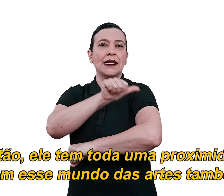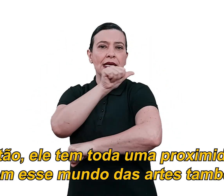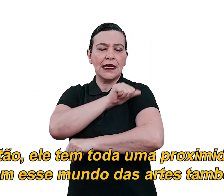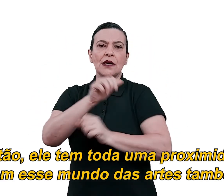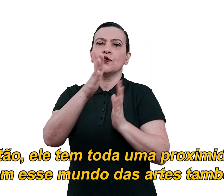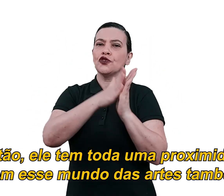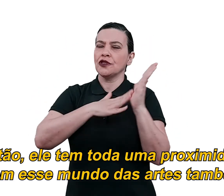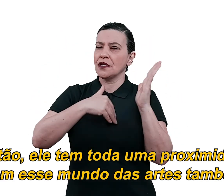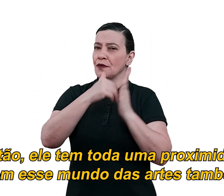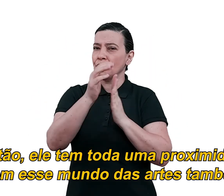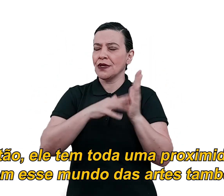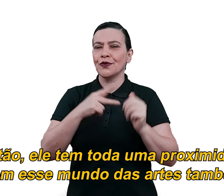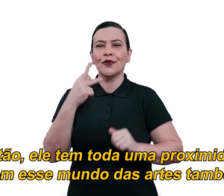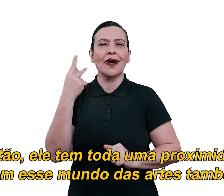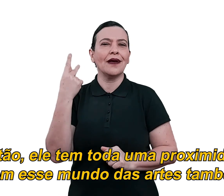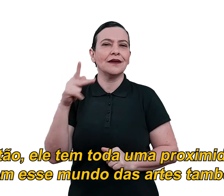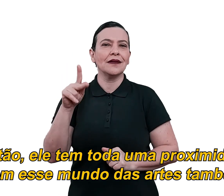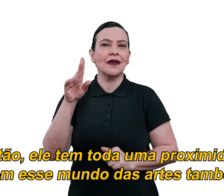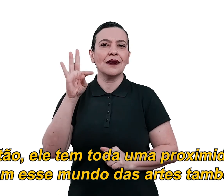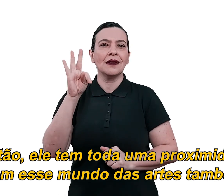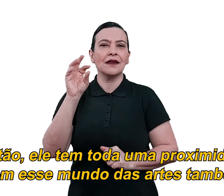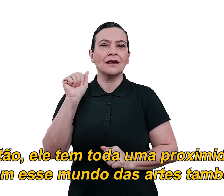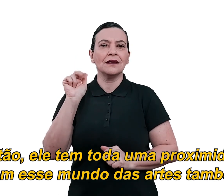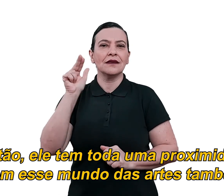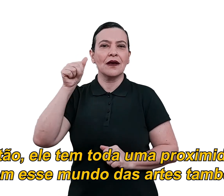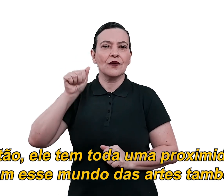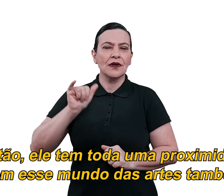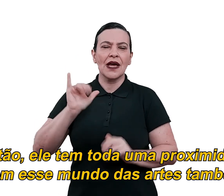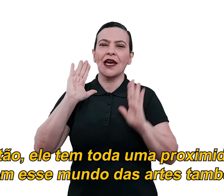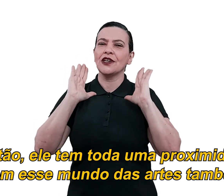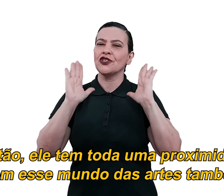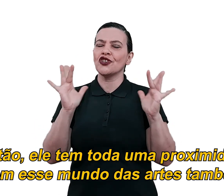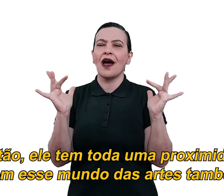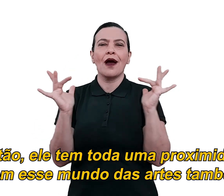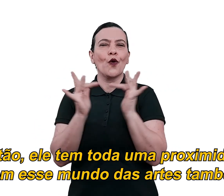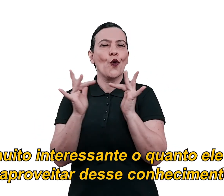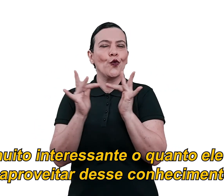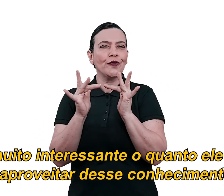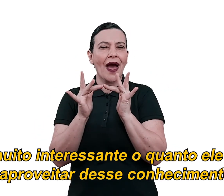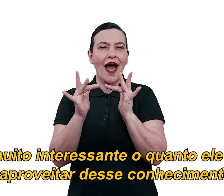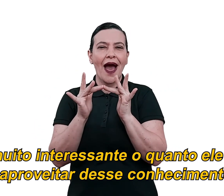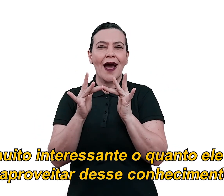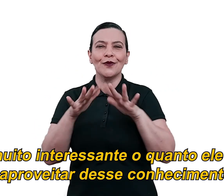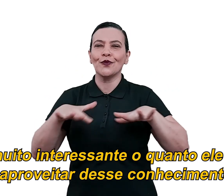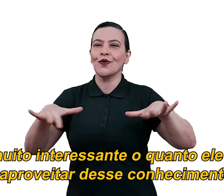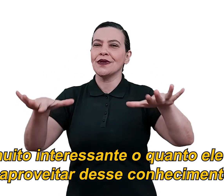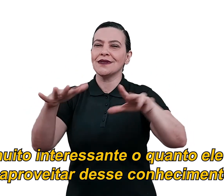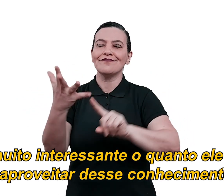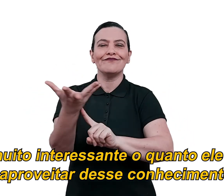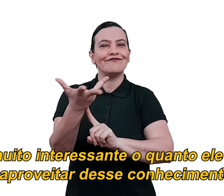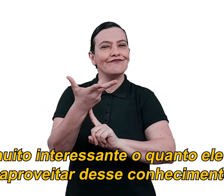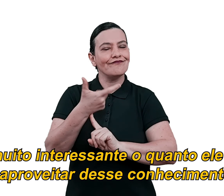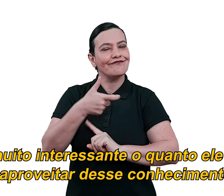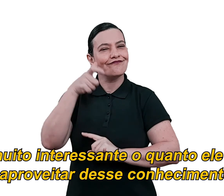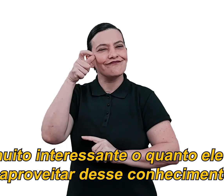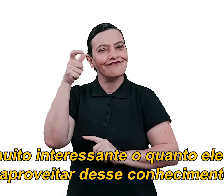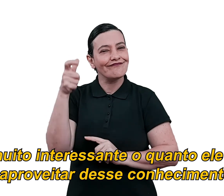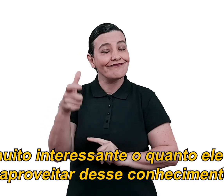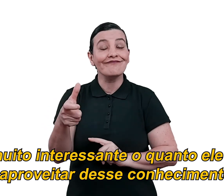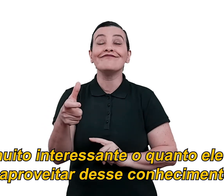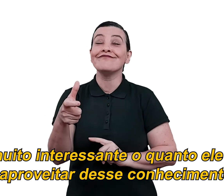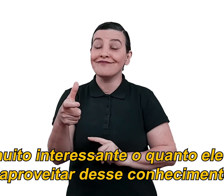ele tem todo uma proximidade com esse mundo das artes também. E é muito interessante o quanto ele